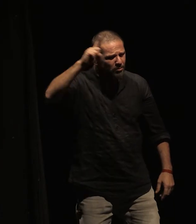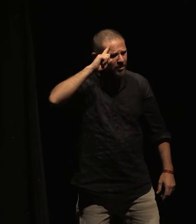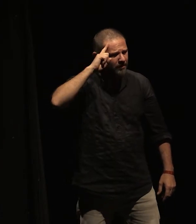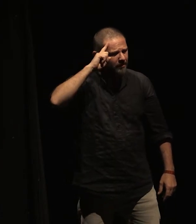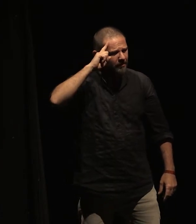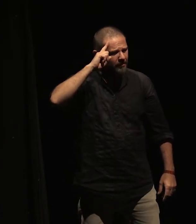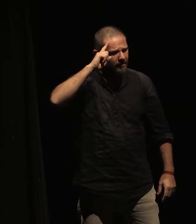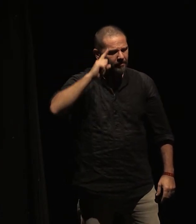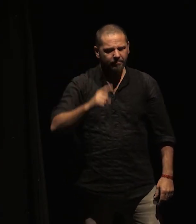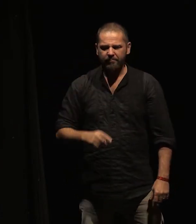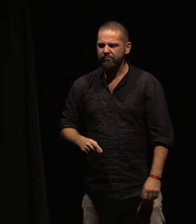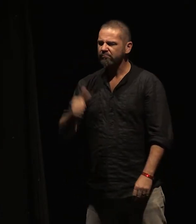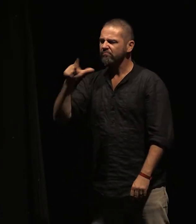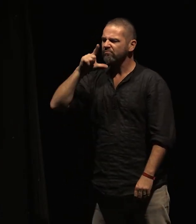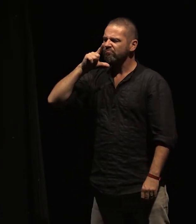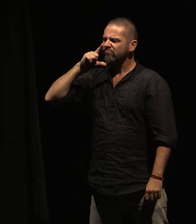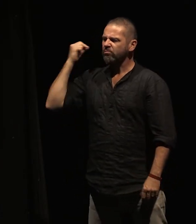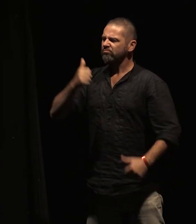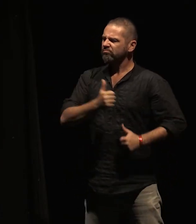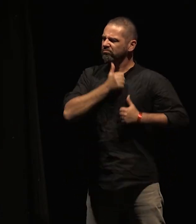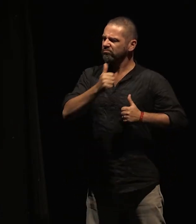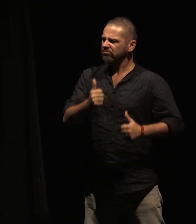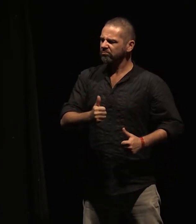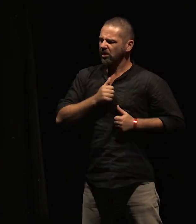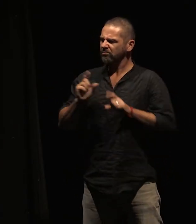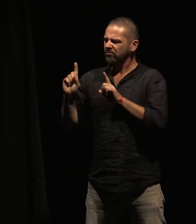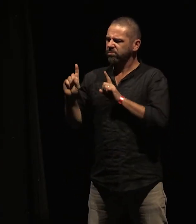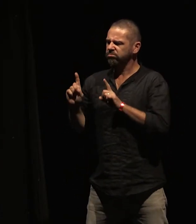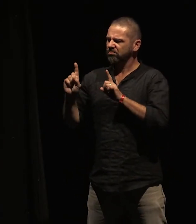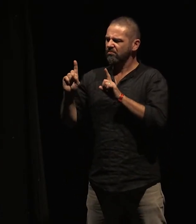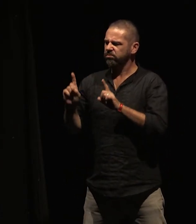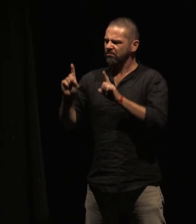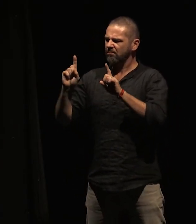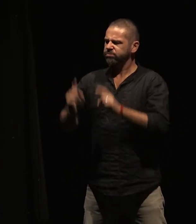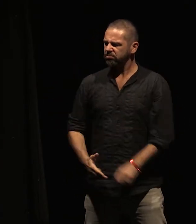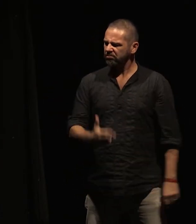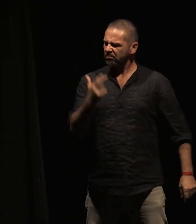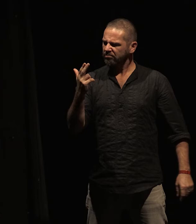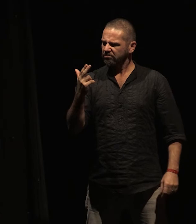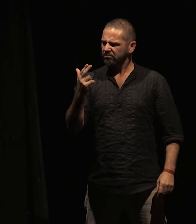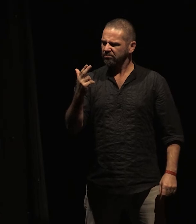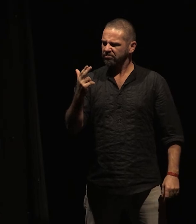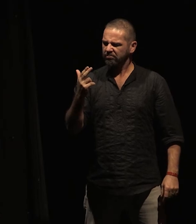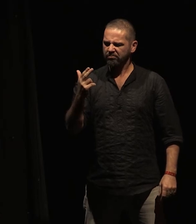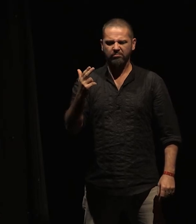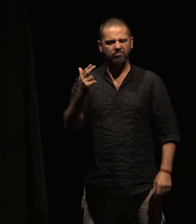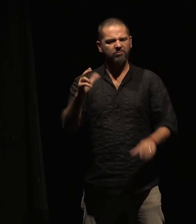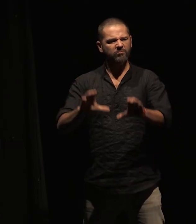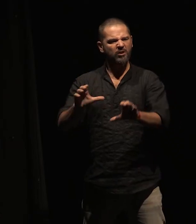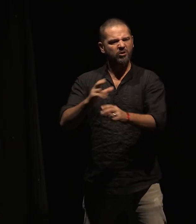L'un des hommes de l'escouade marchait à mes côtés son revolver à la main. Il plaça le canon sur le postérieur du poète et lui intima « Avance ou